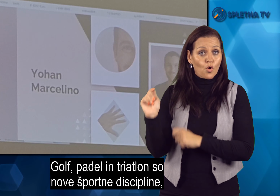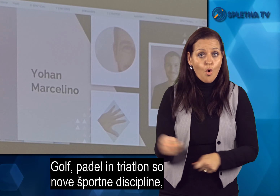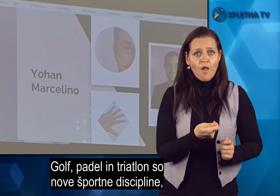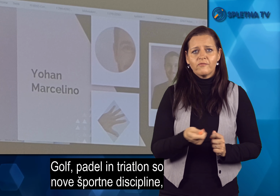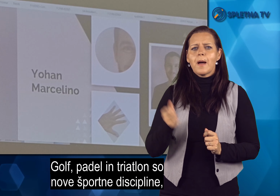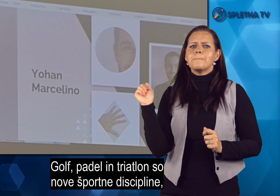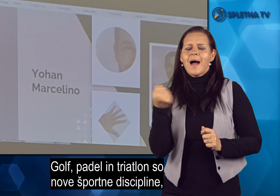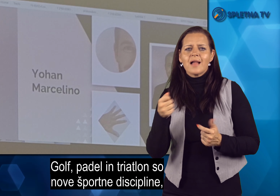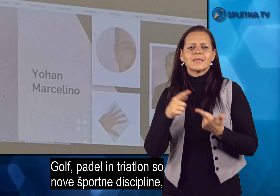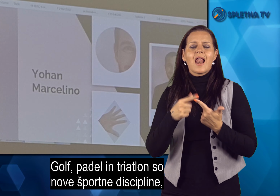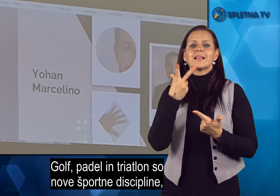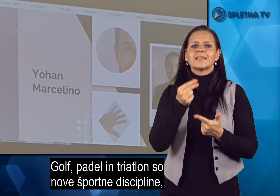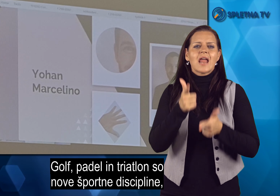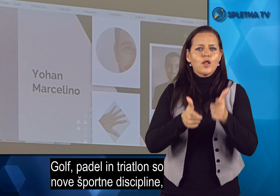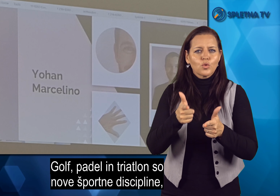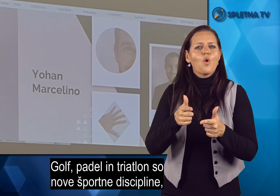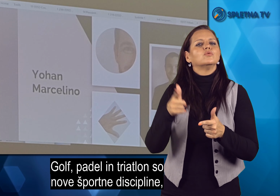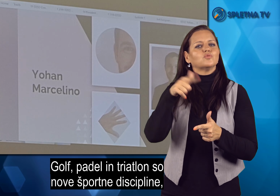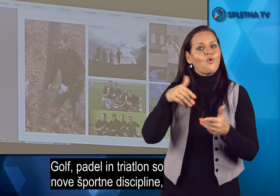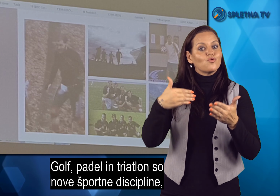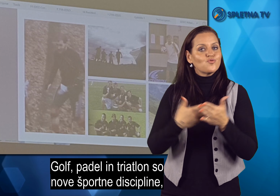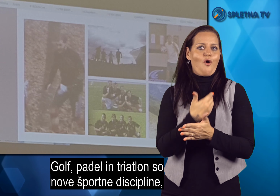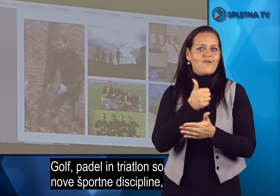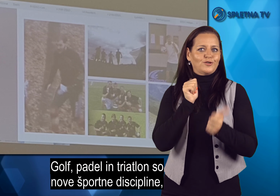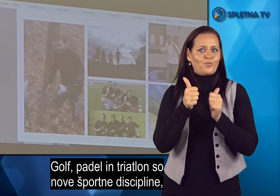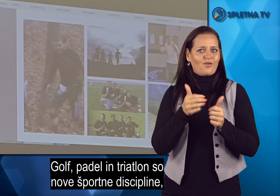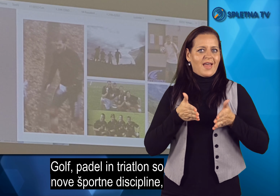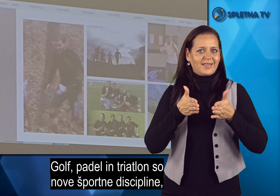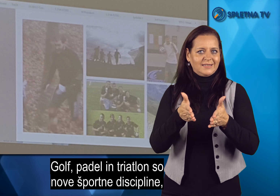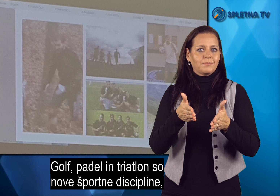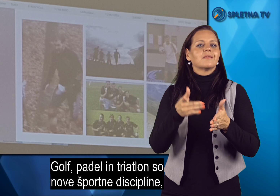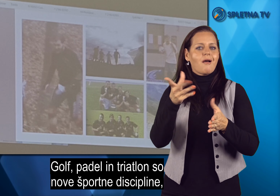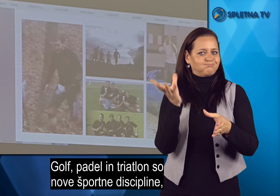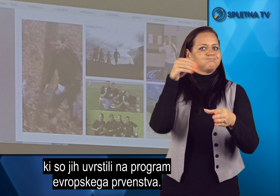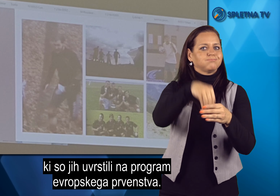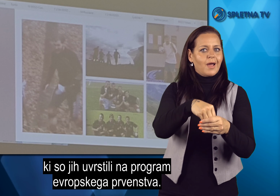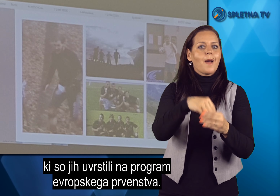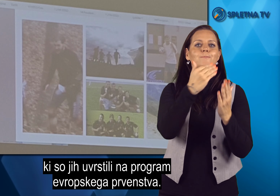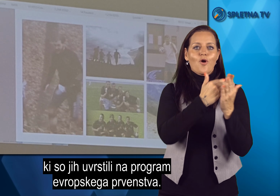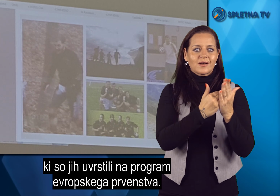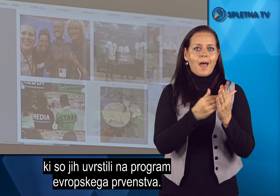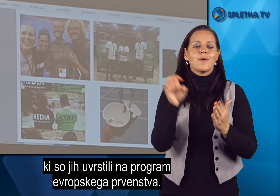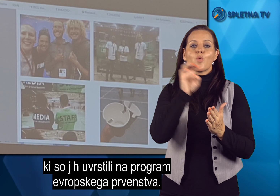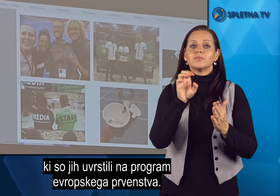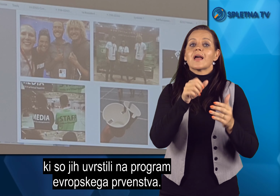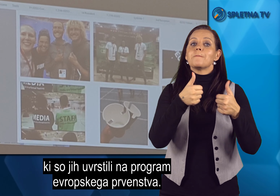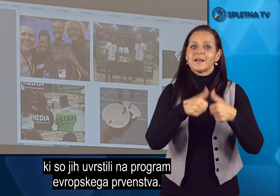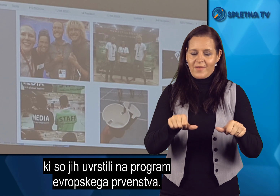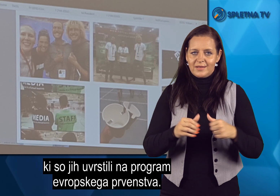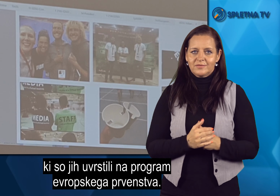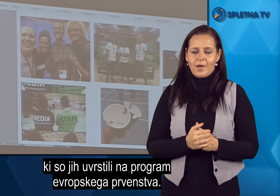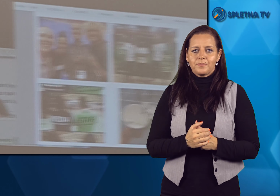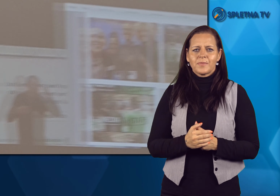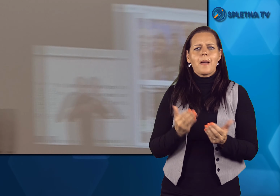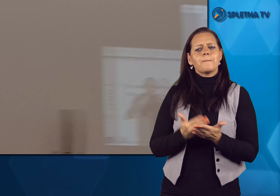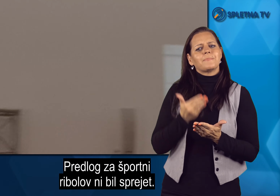triatlon so nove športne discipline, ki so jih uvrstili na program Evropskega prvenstva. Predlog